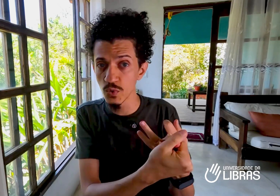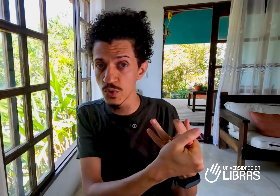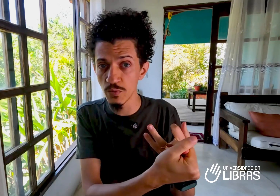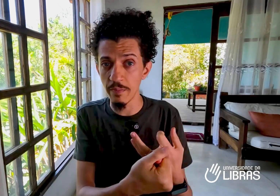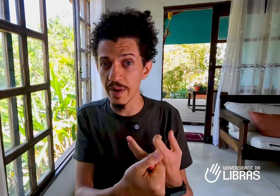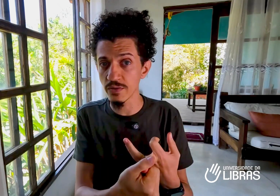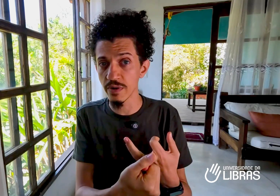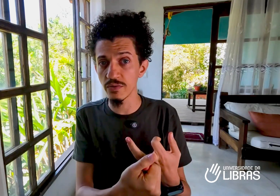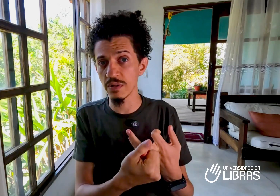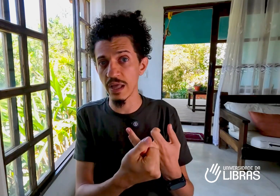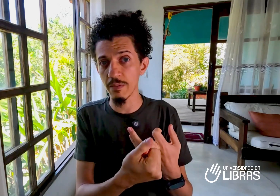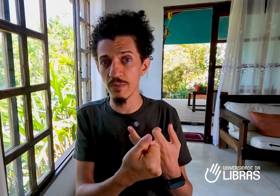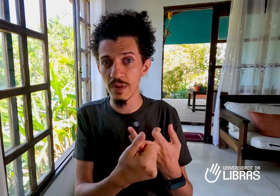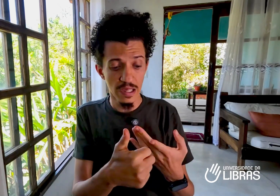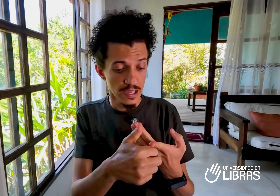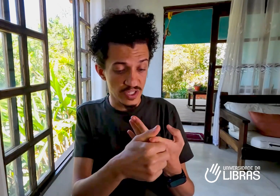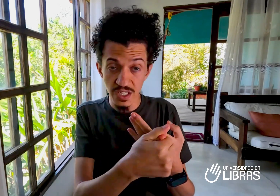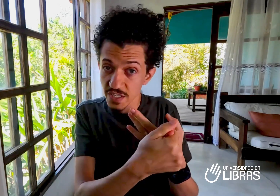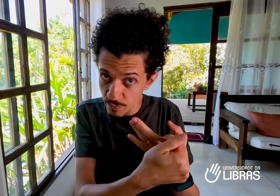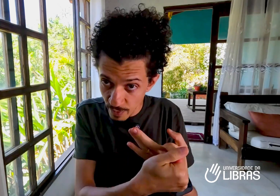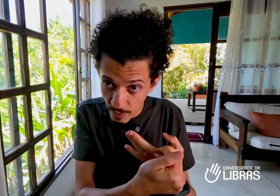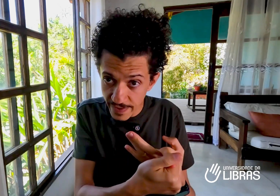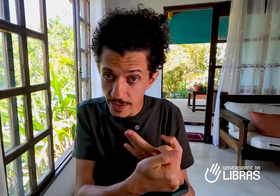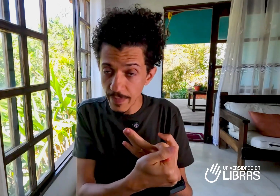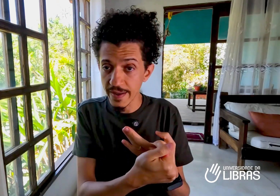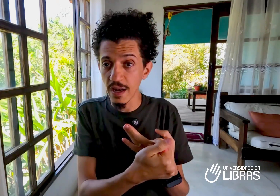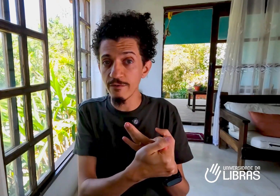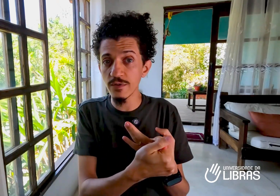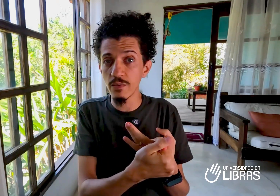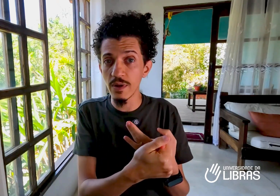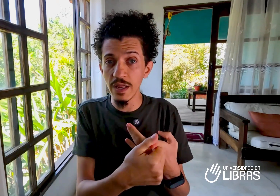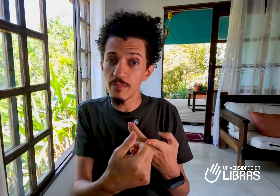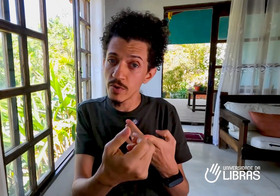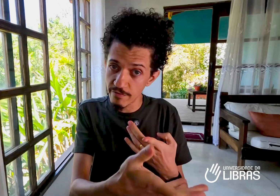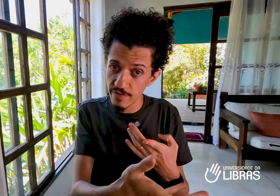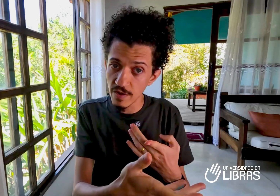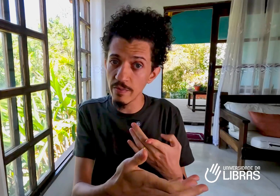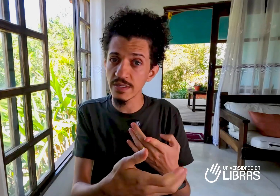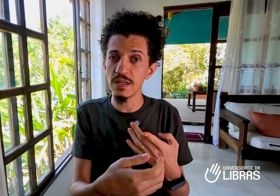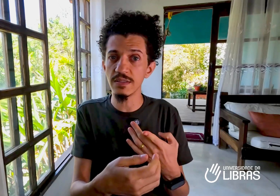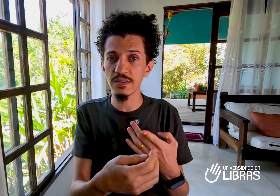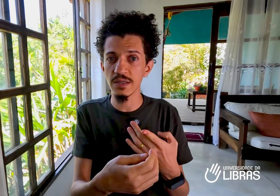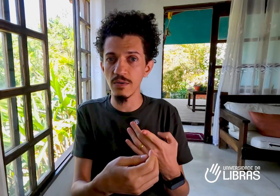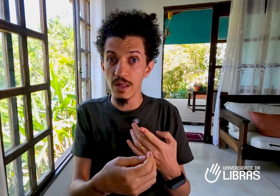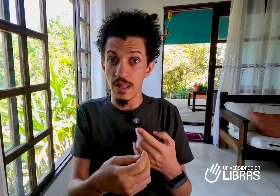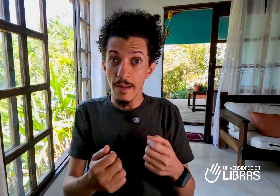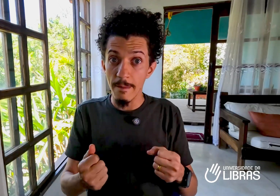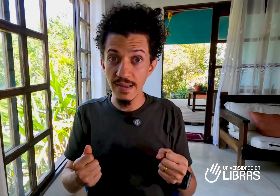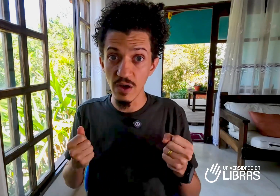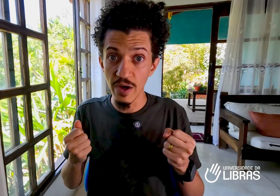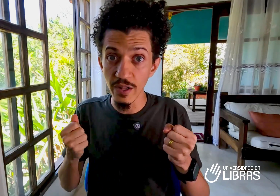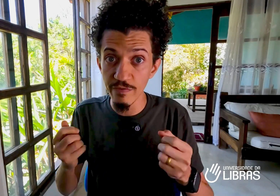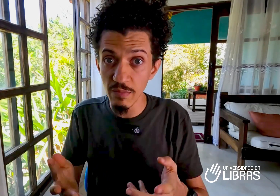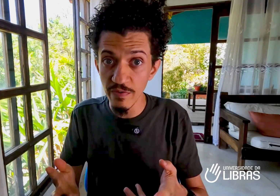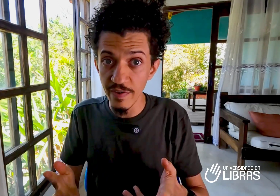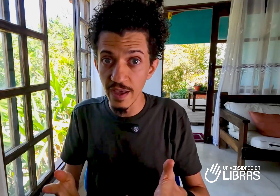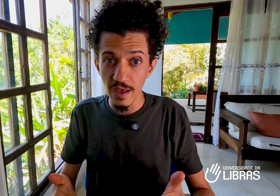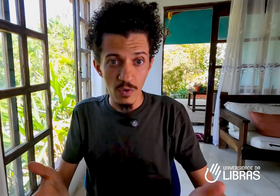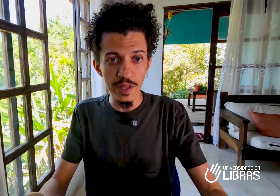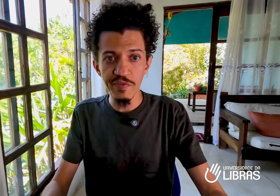numa empresa durante um tempo, tinha sido promovido para aquela função ali porque viram minha sinalização, mas na hora do vamos ver, quando eu fui fazer